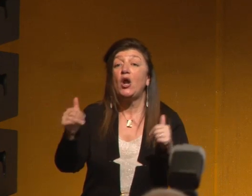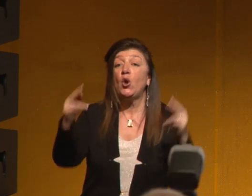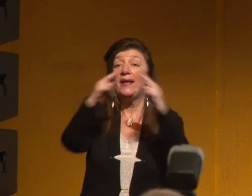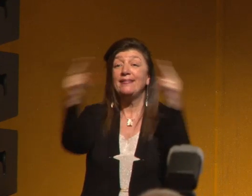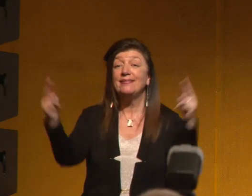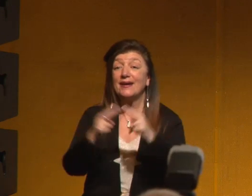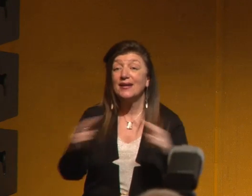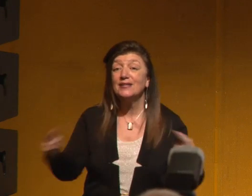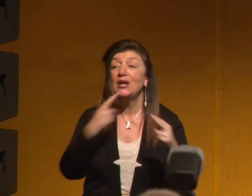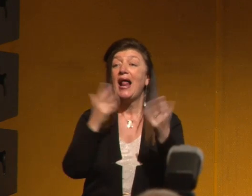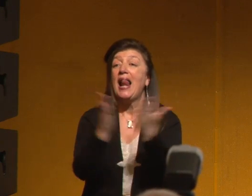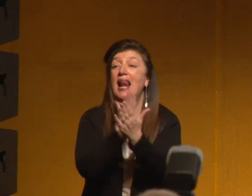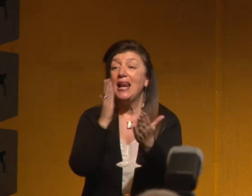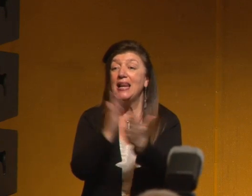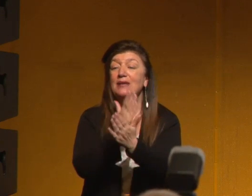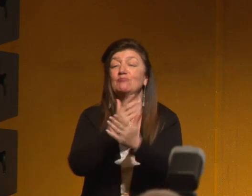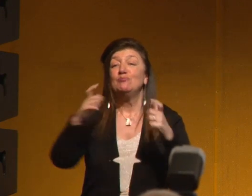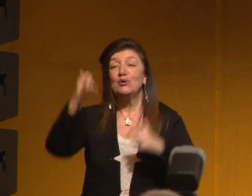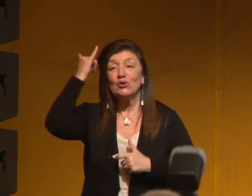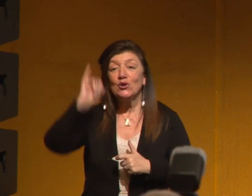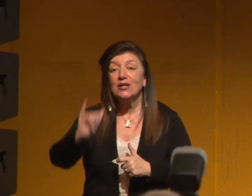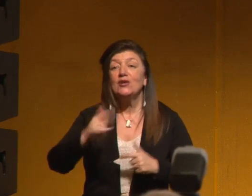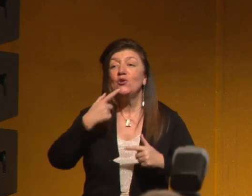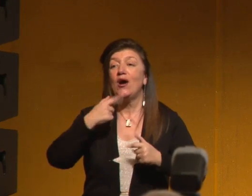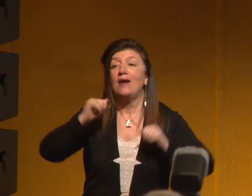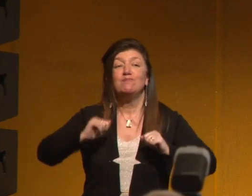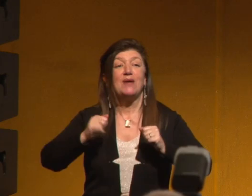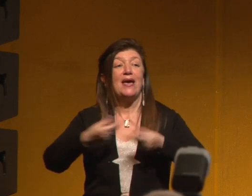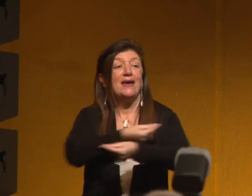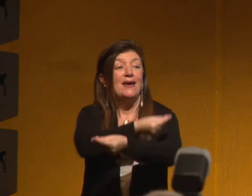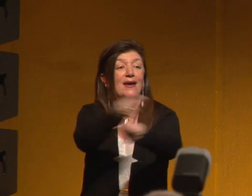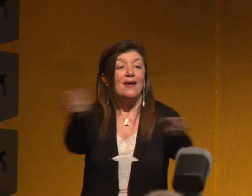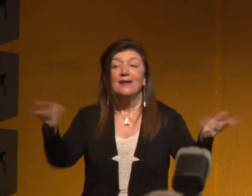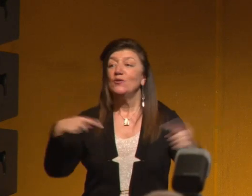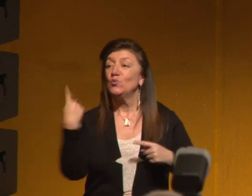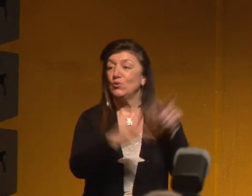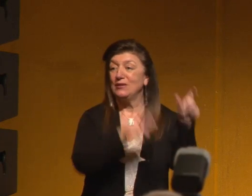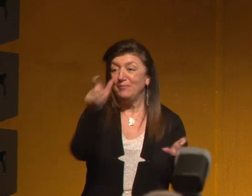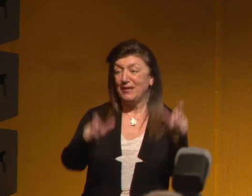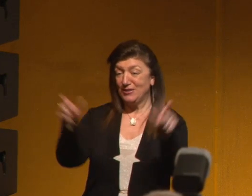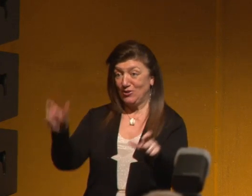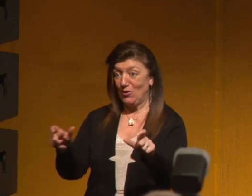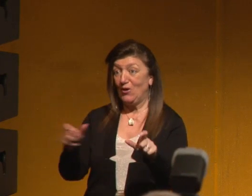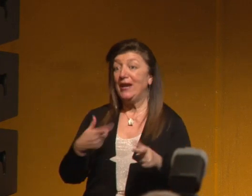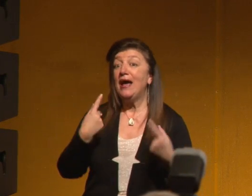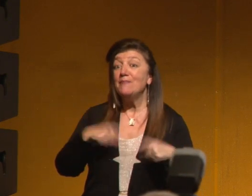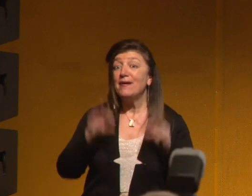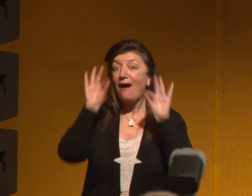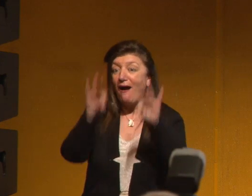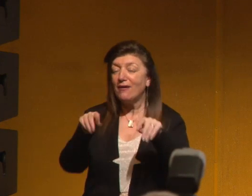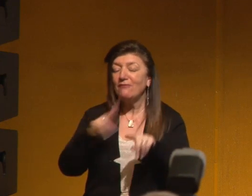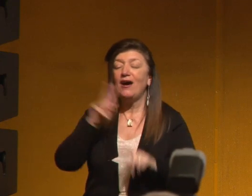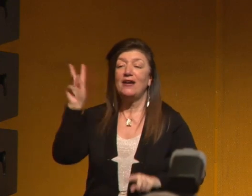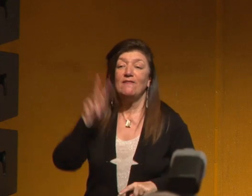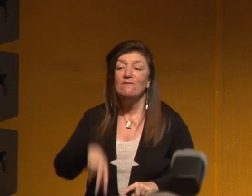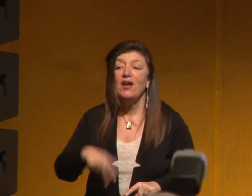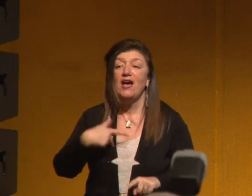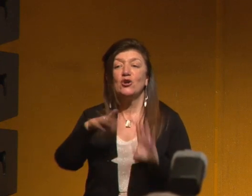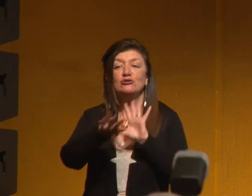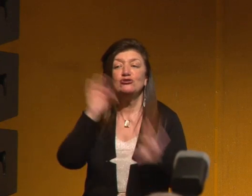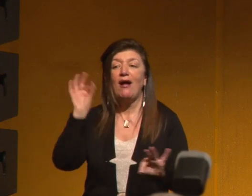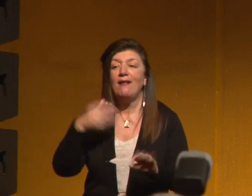un bene comune di tutti i cittadini ma per fare questo era necessario che le scelte fossero condivise pensate